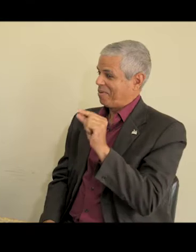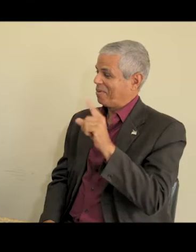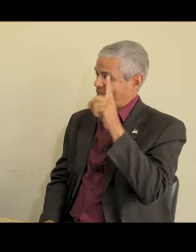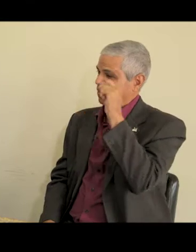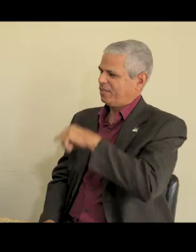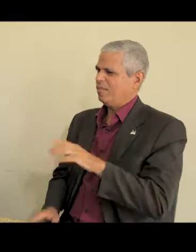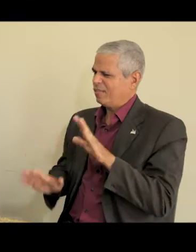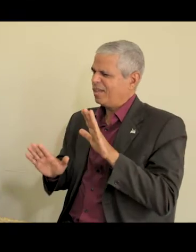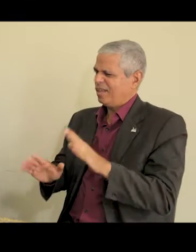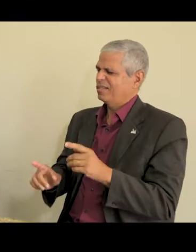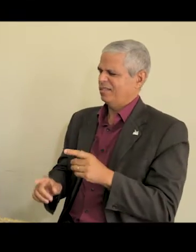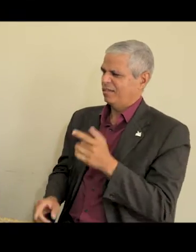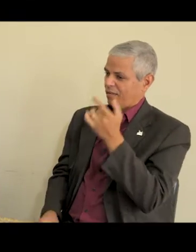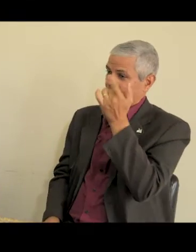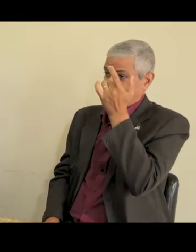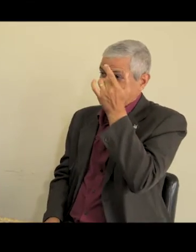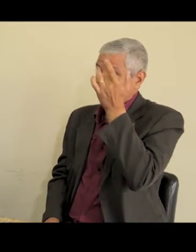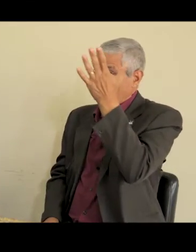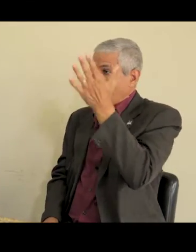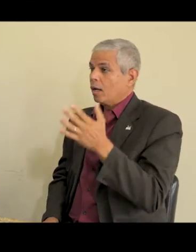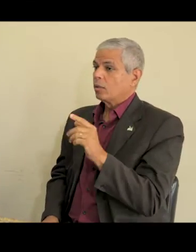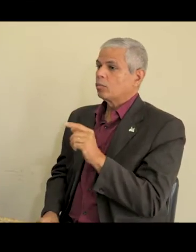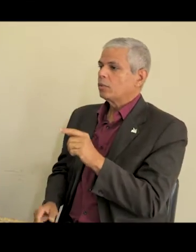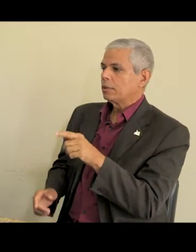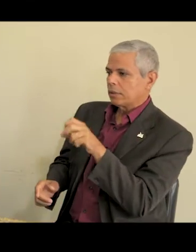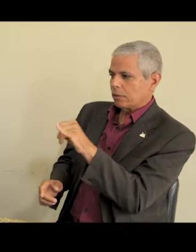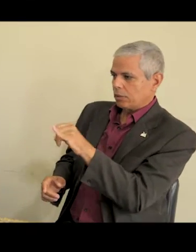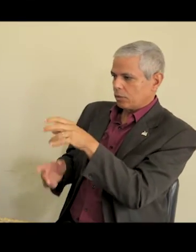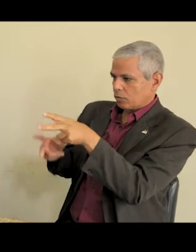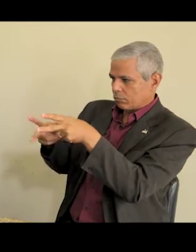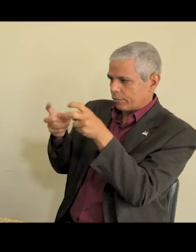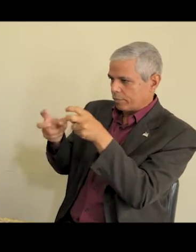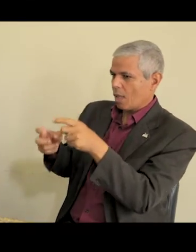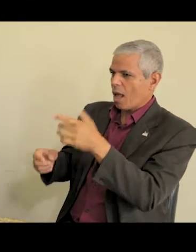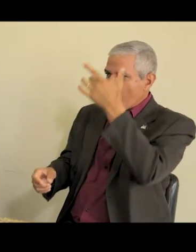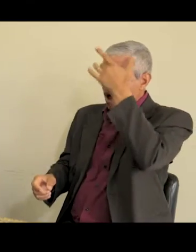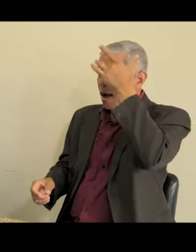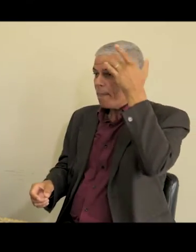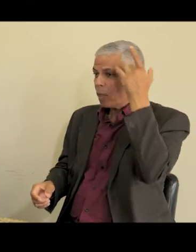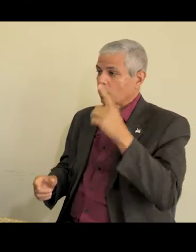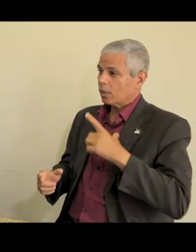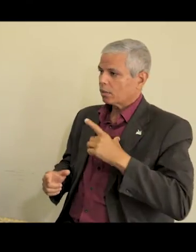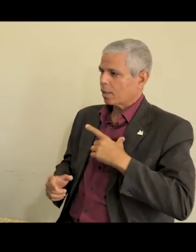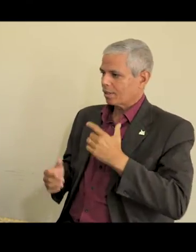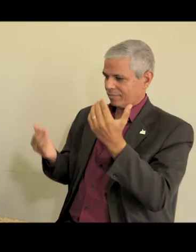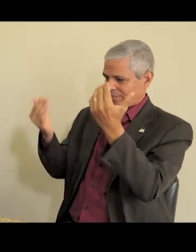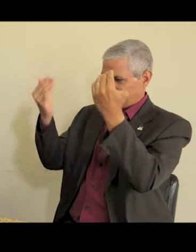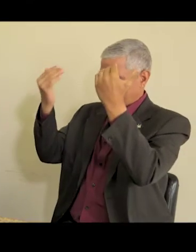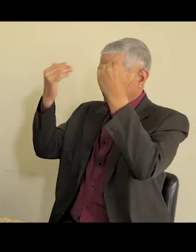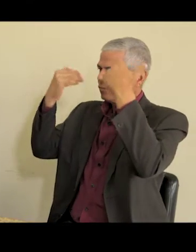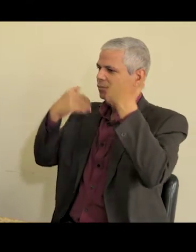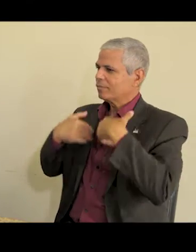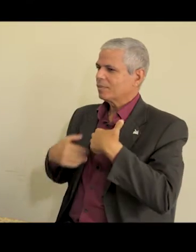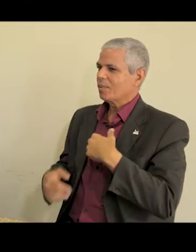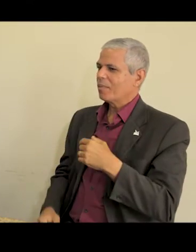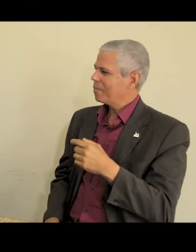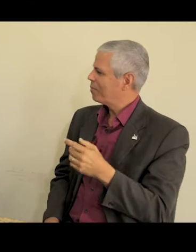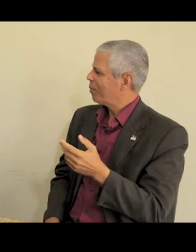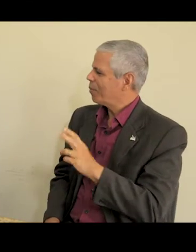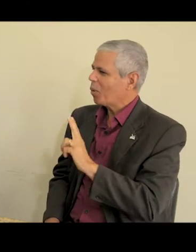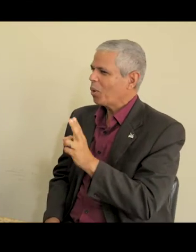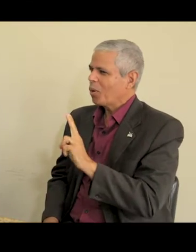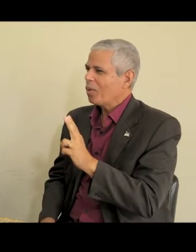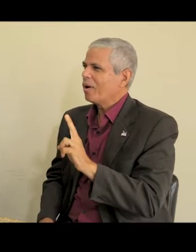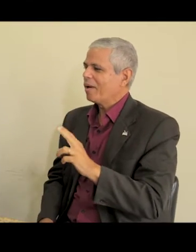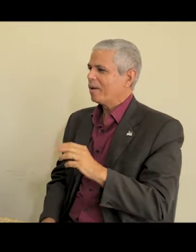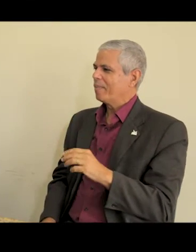Uma forma de ensinar para as pessoas que estão iniciando a Libras é um pouco, ao mesmo tempo, difícil, mas fácil. Vai depender da percepção de